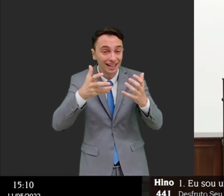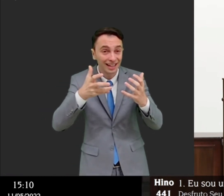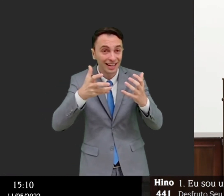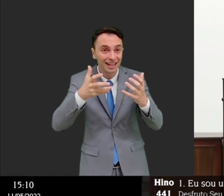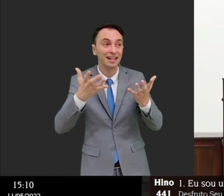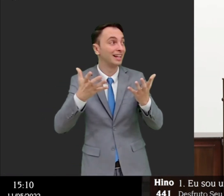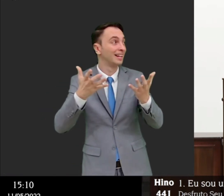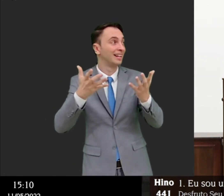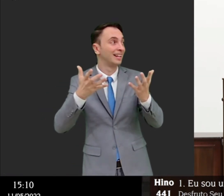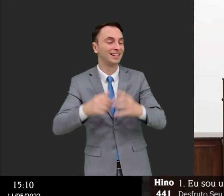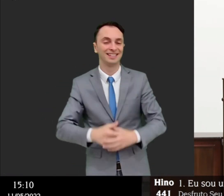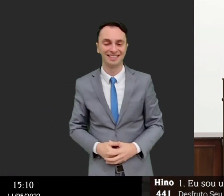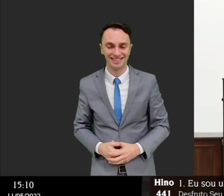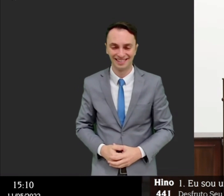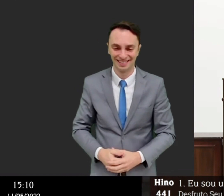Vamos lá.